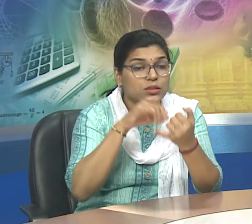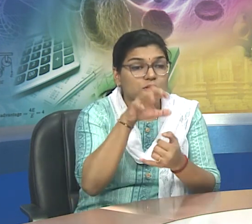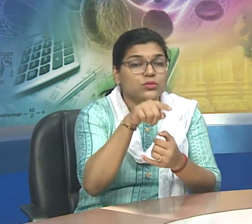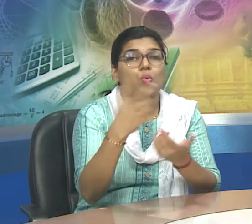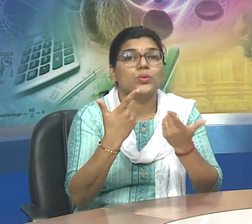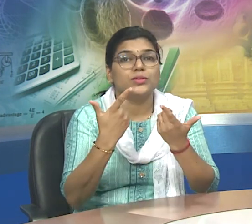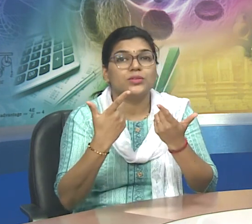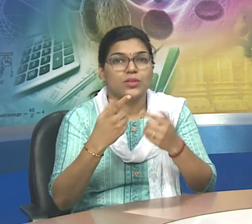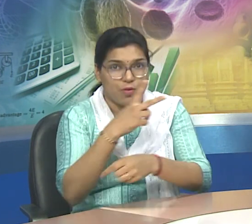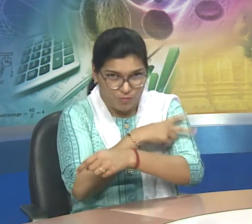इसका सही उत्तर क्या है?